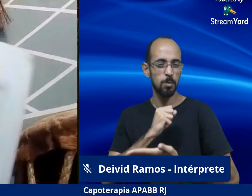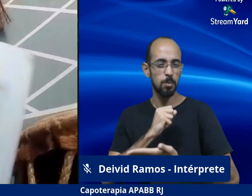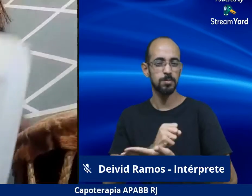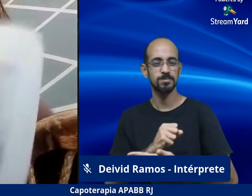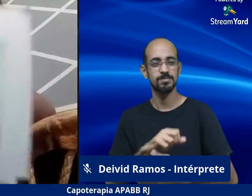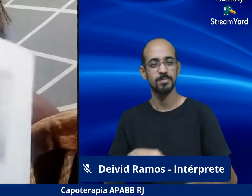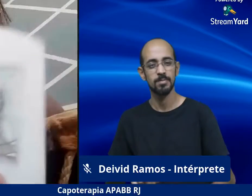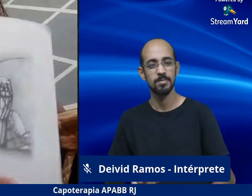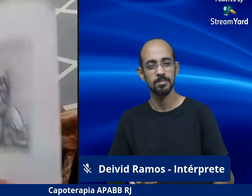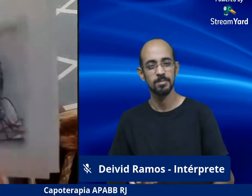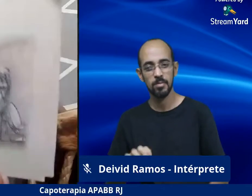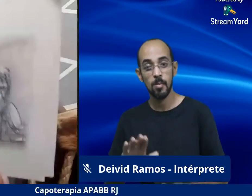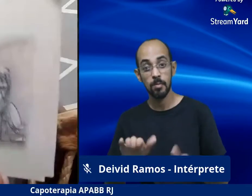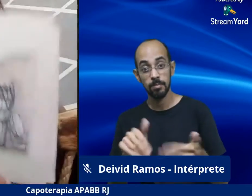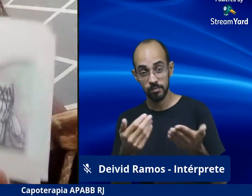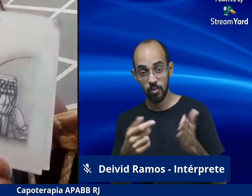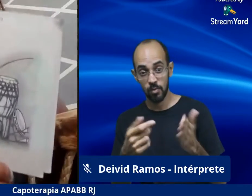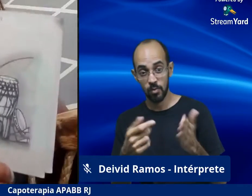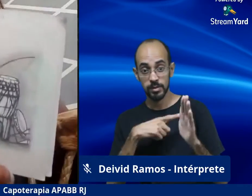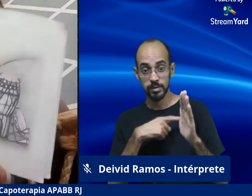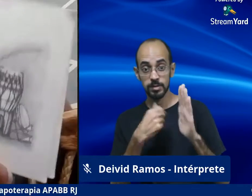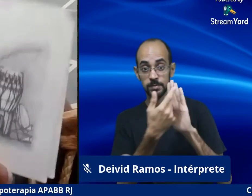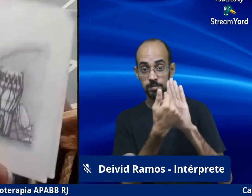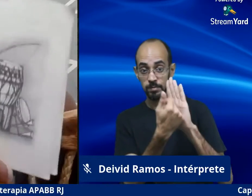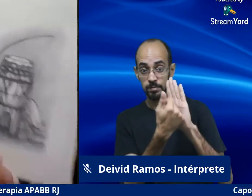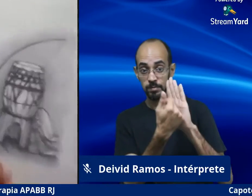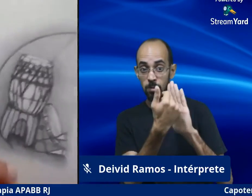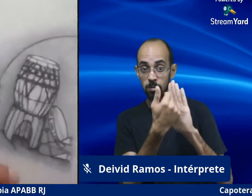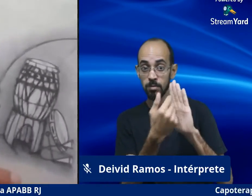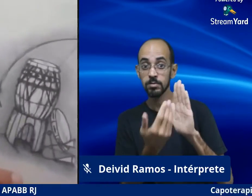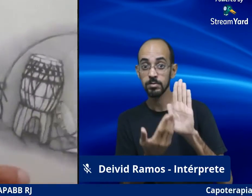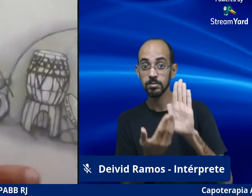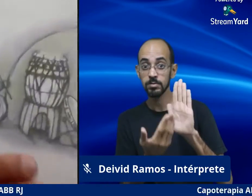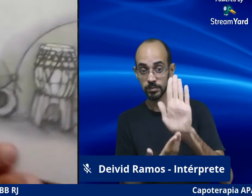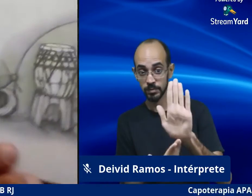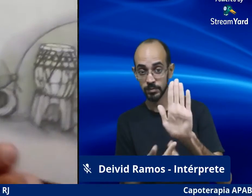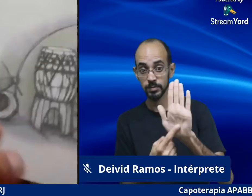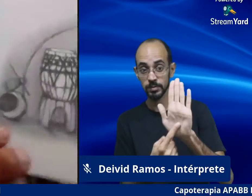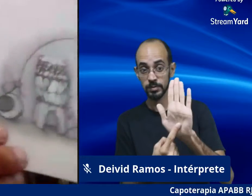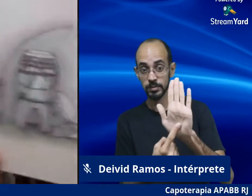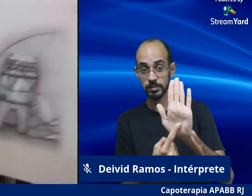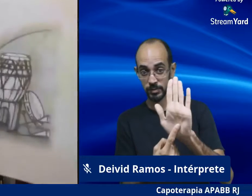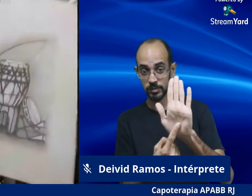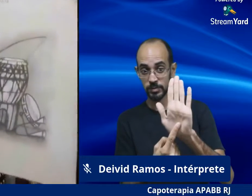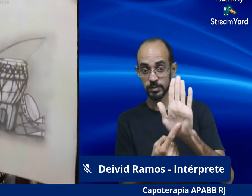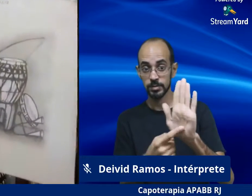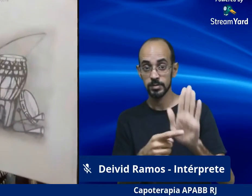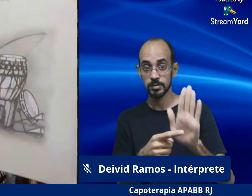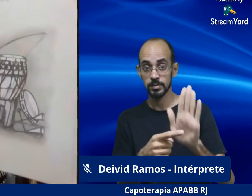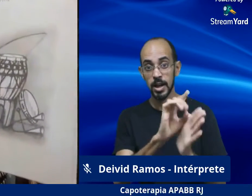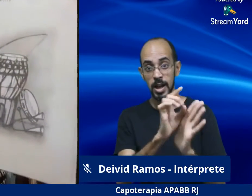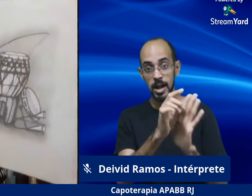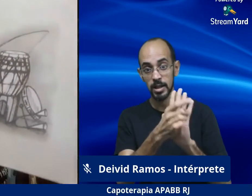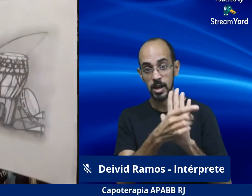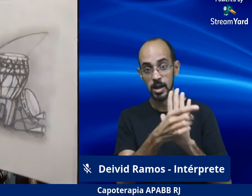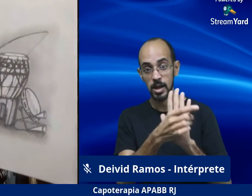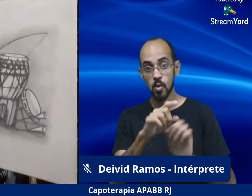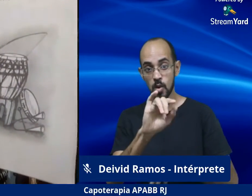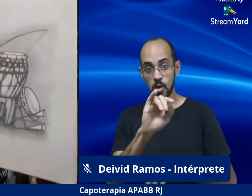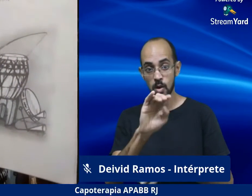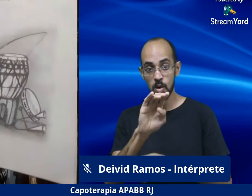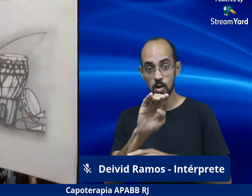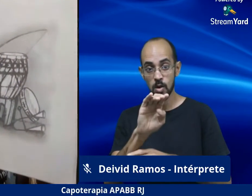a ilustração desse poema, do ritmo perfeito, a gente pode ver aqui, ó,